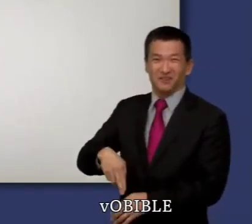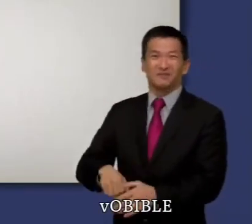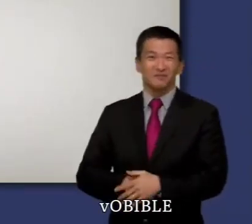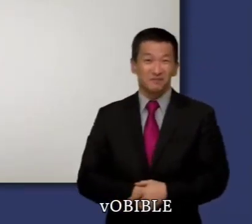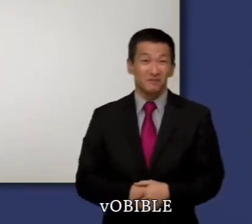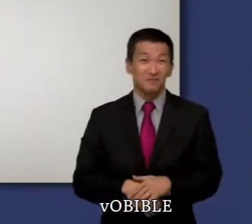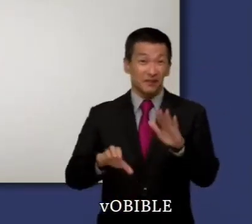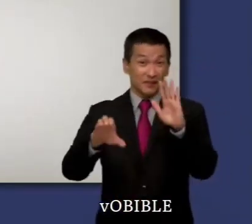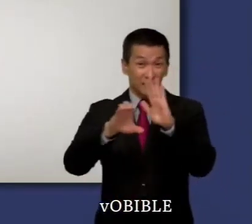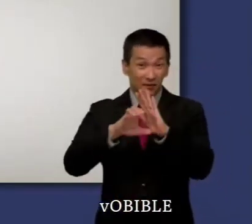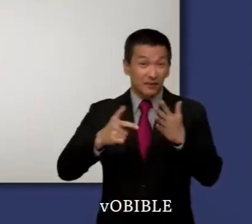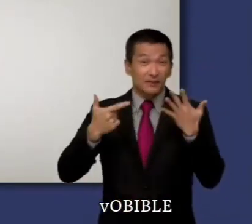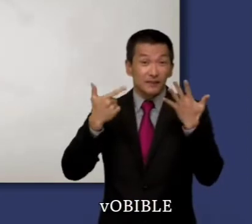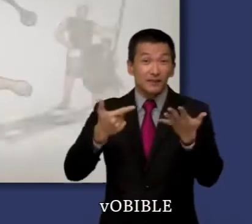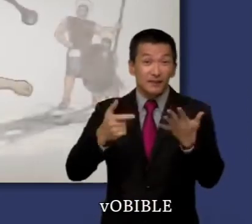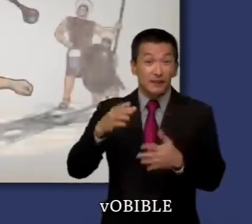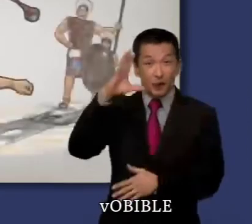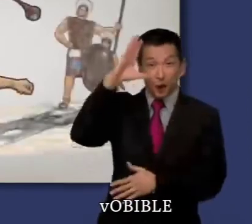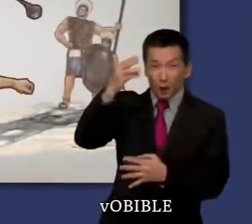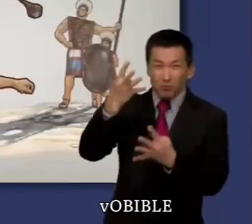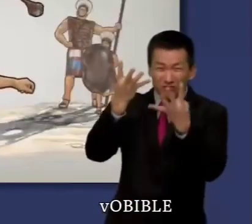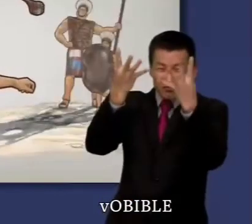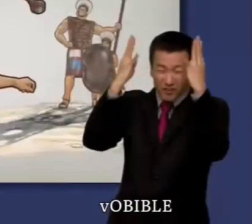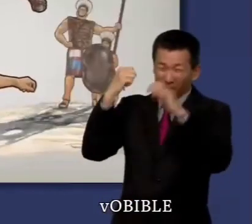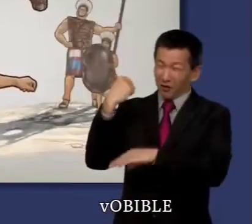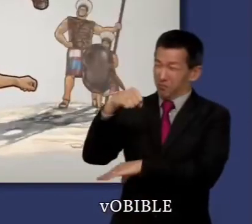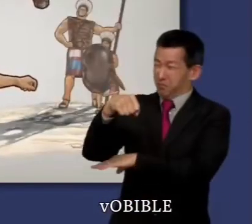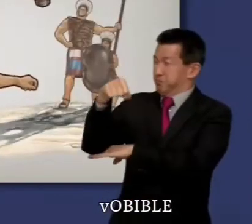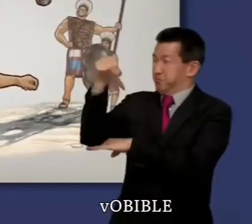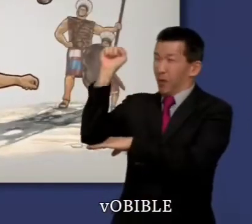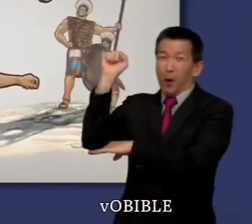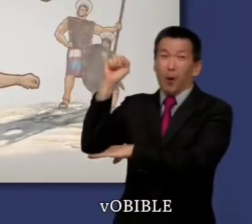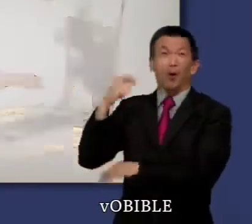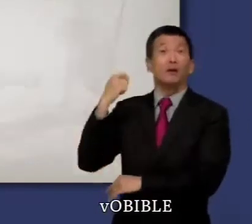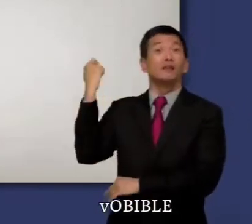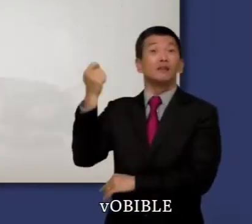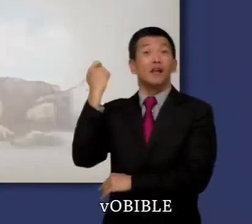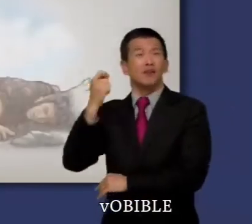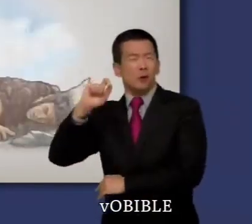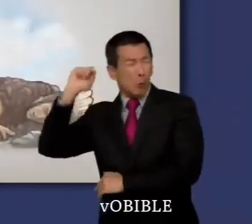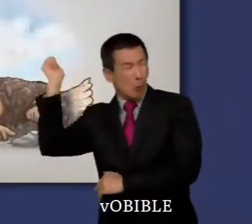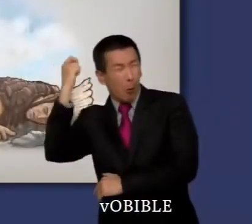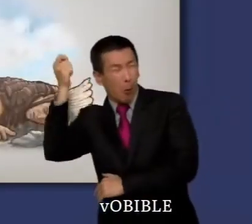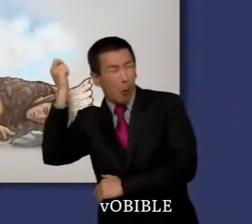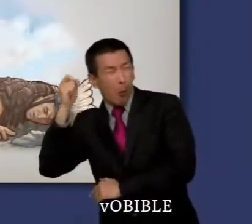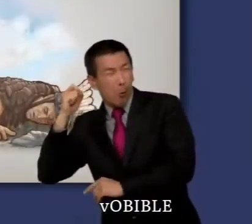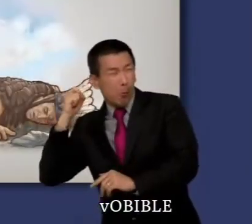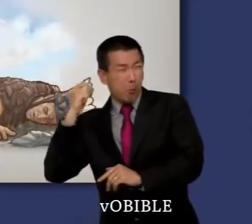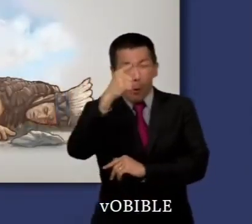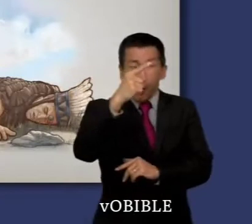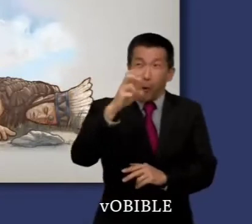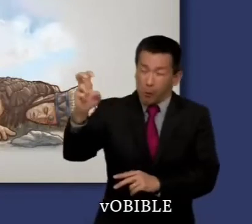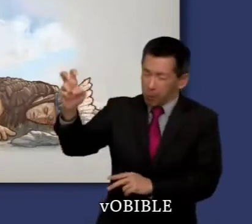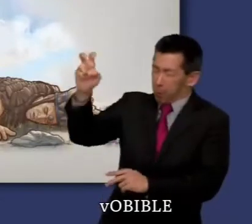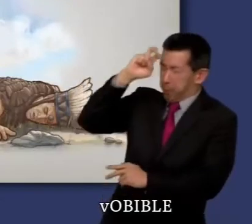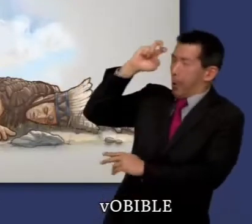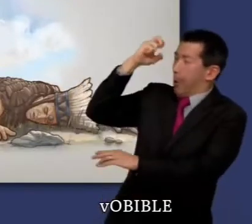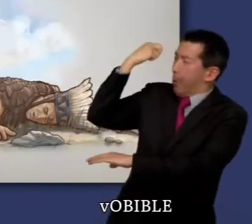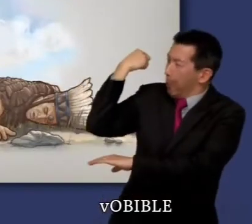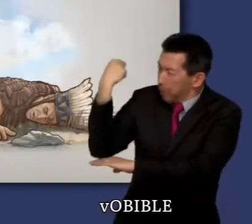présomption en offrant lui-même un holocauste. Dans le chapitre 15, il gagne la bataille contre les